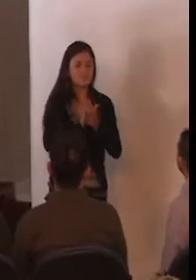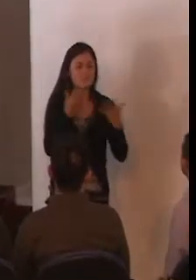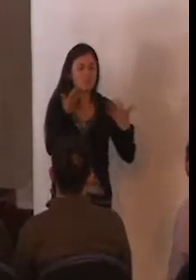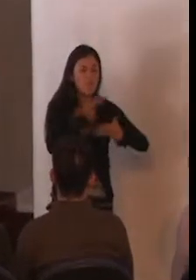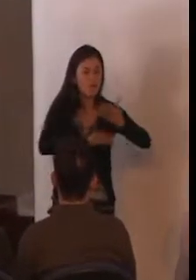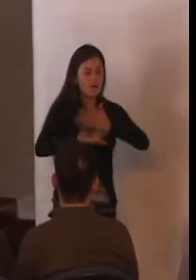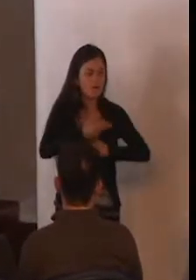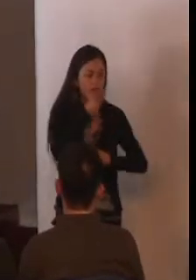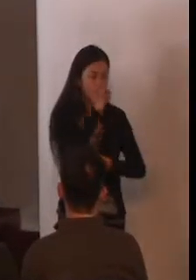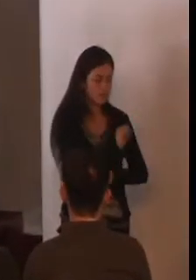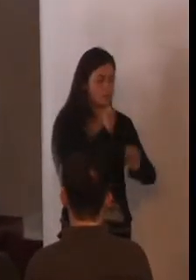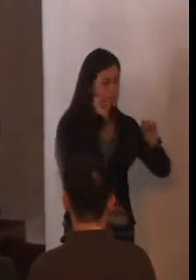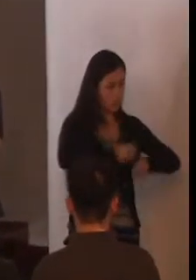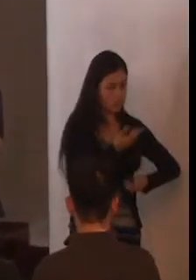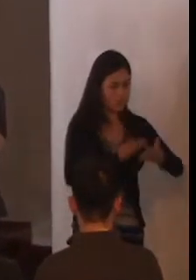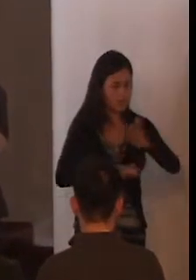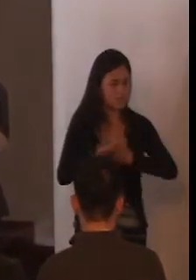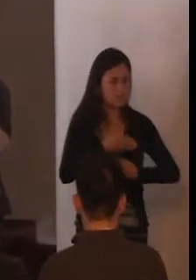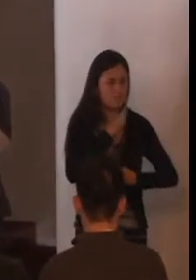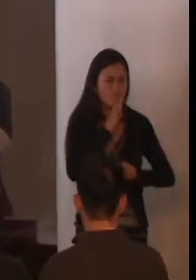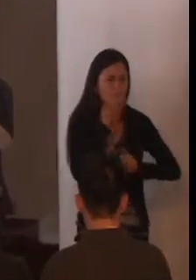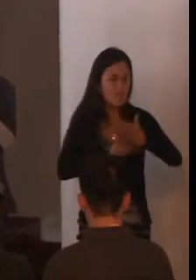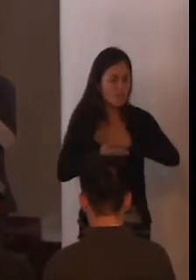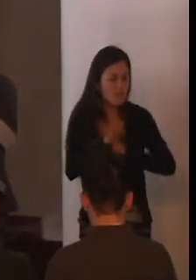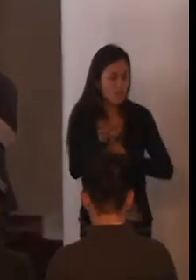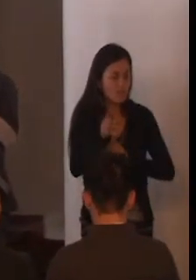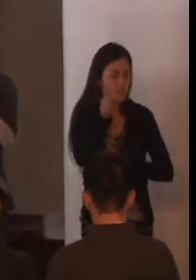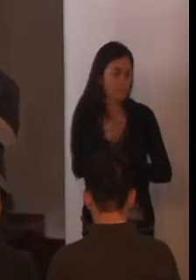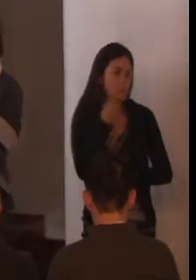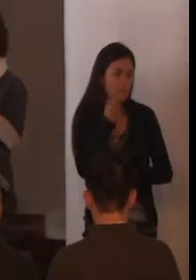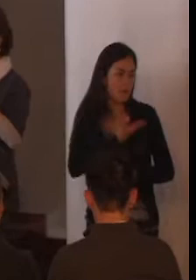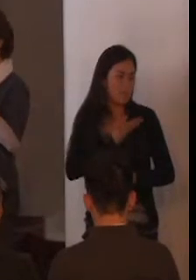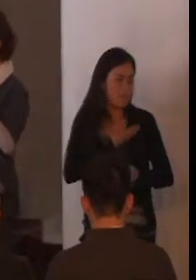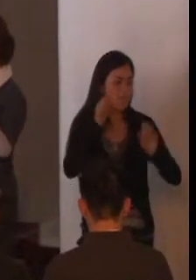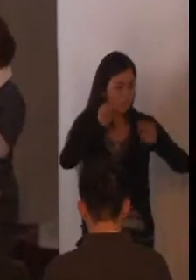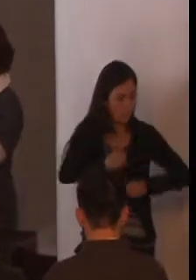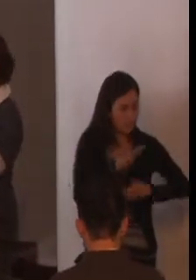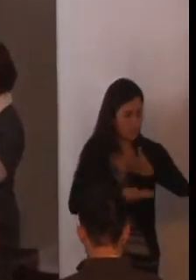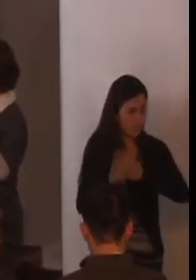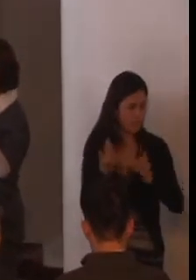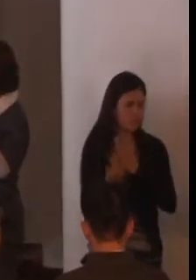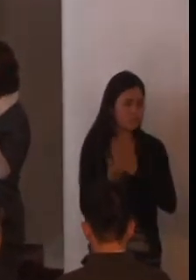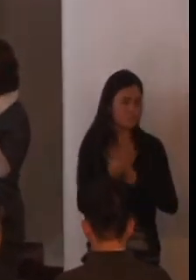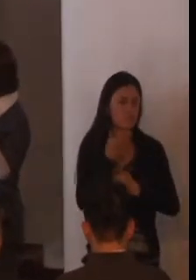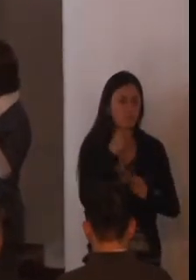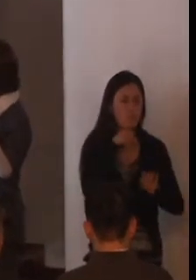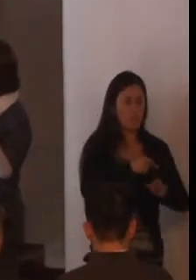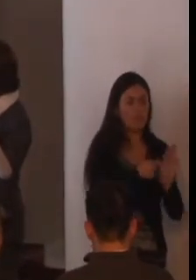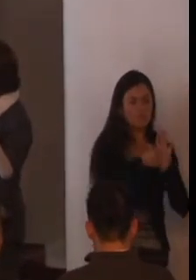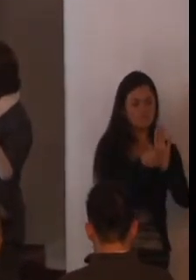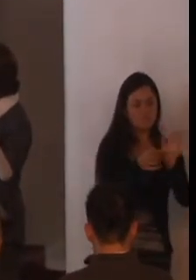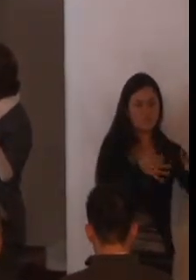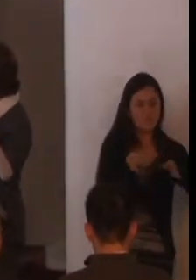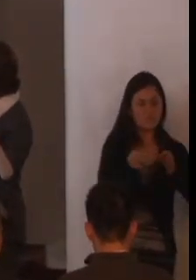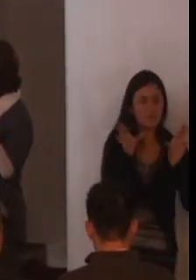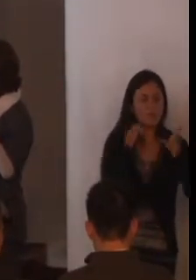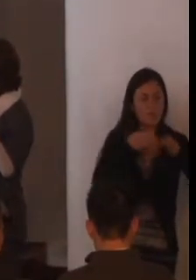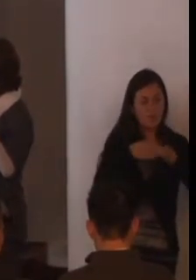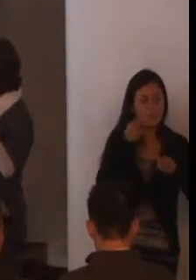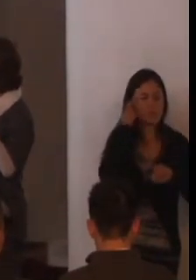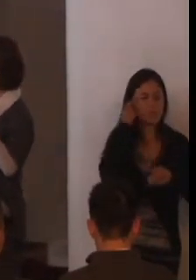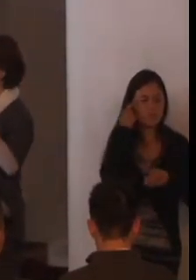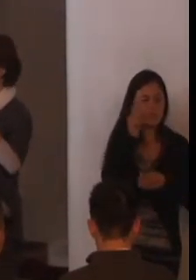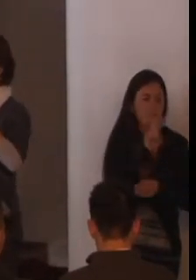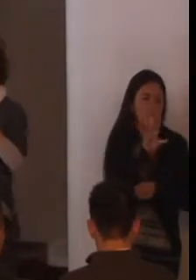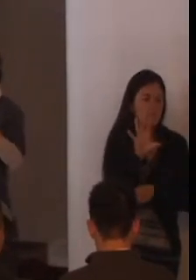que las rodean, que básicamente son sus padres de familia, ¿sí? Por eso entonces, cuando hacemos la presentación, Corporación Síndrome